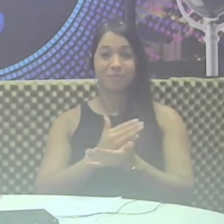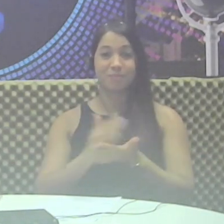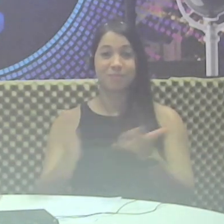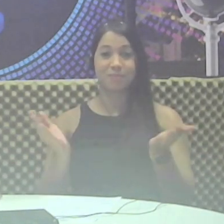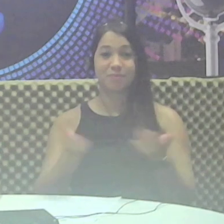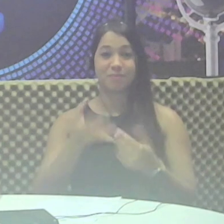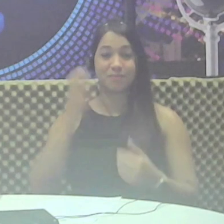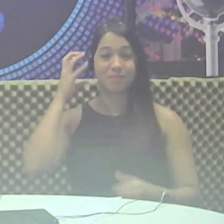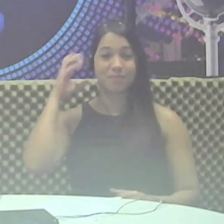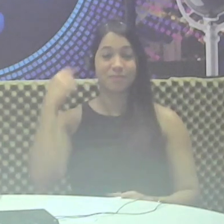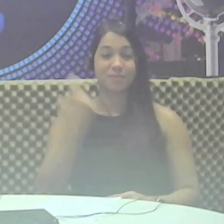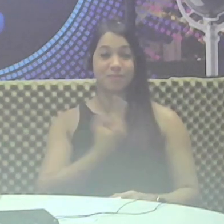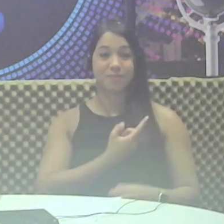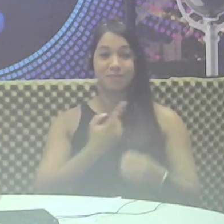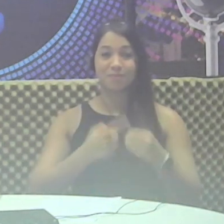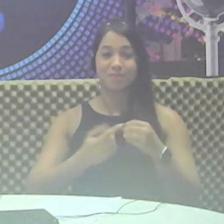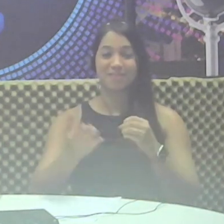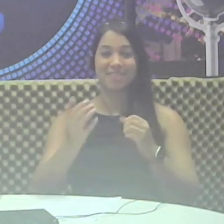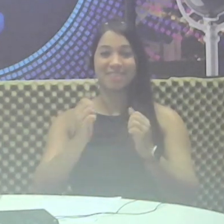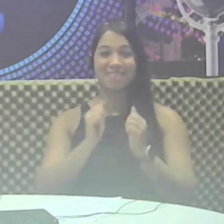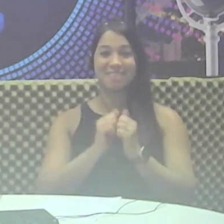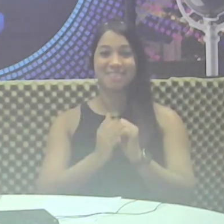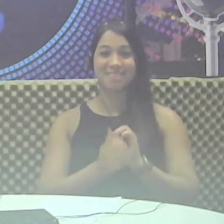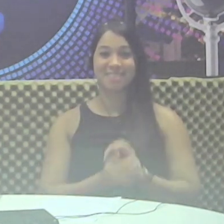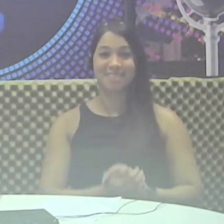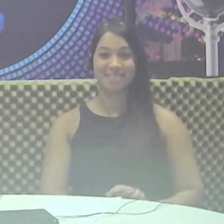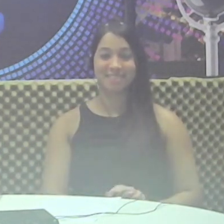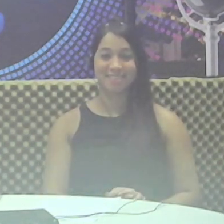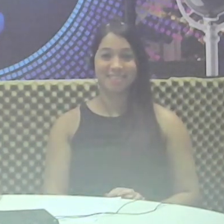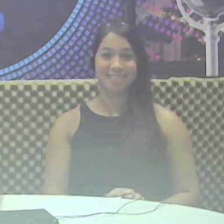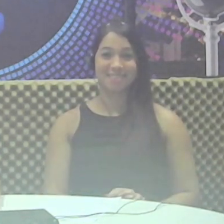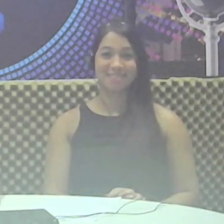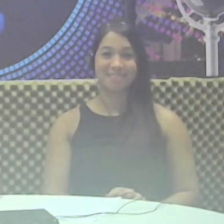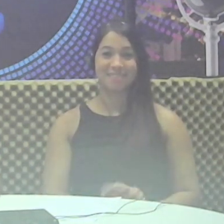na Rádio Nossa Cidade. Vem com a gente!